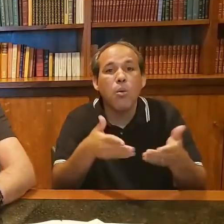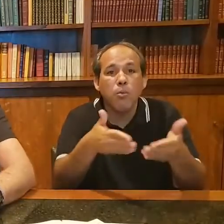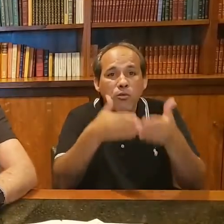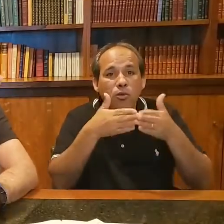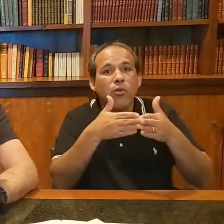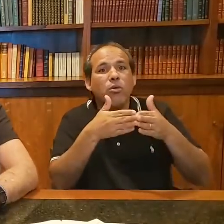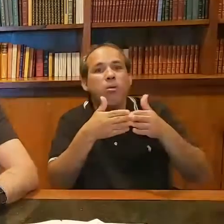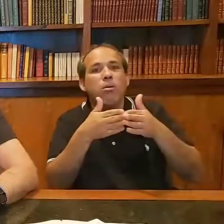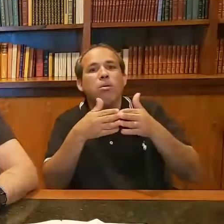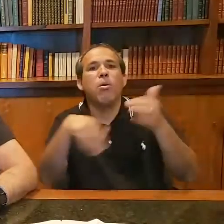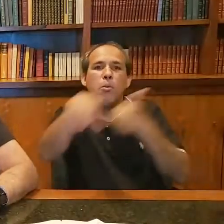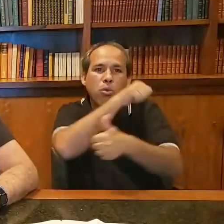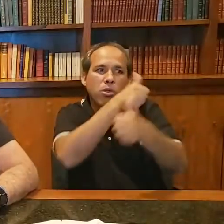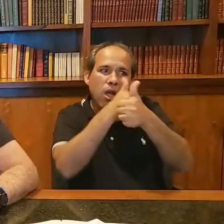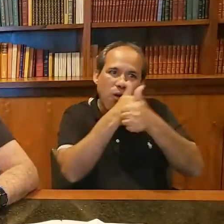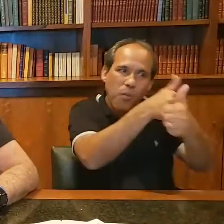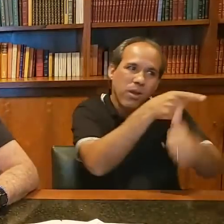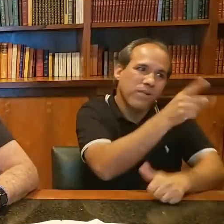no...